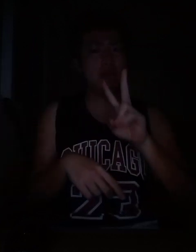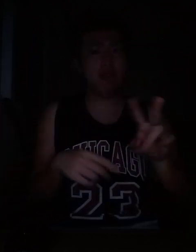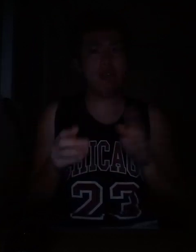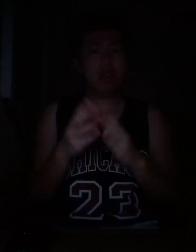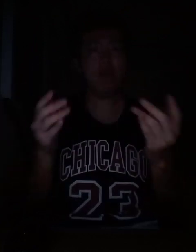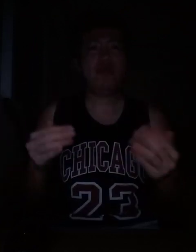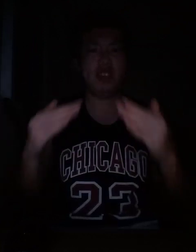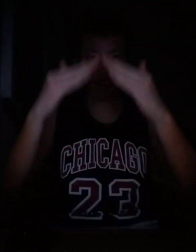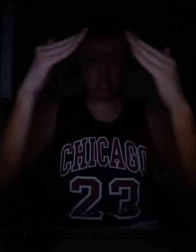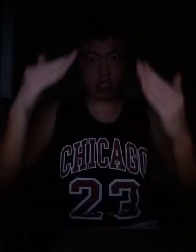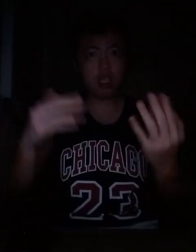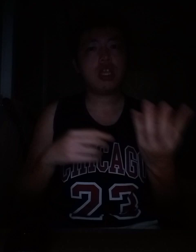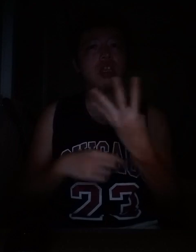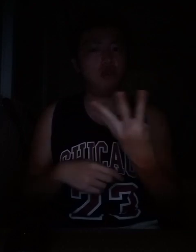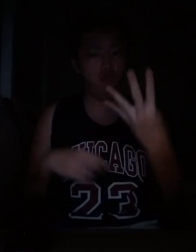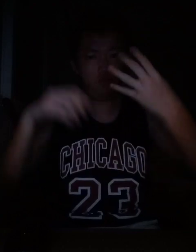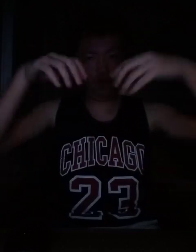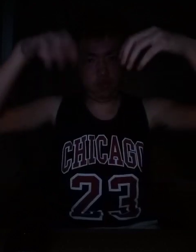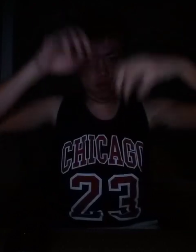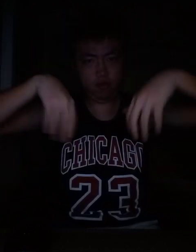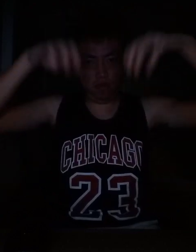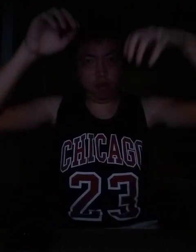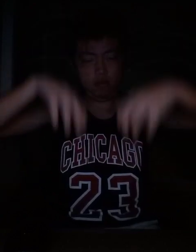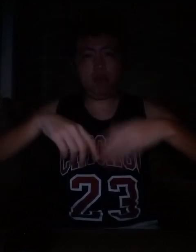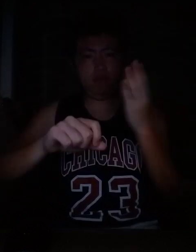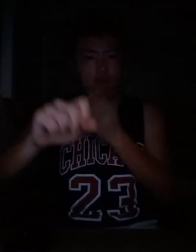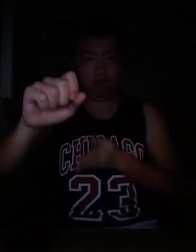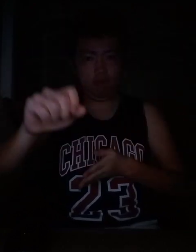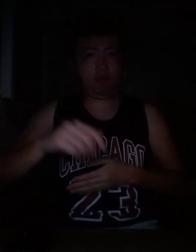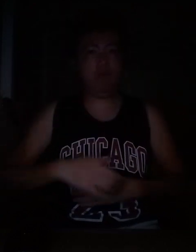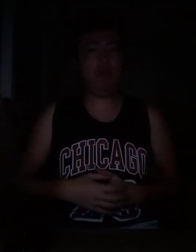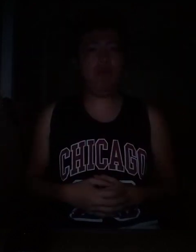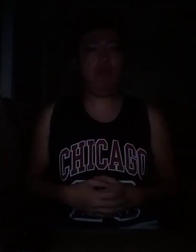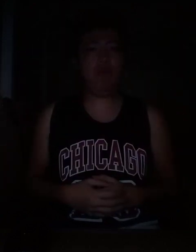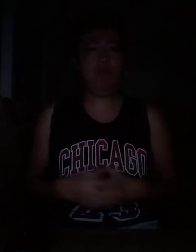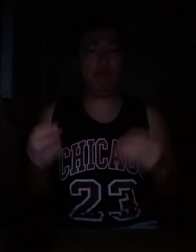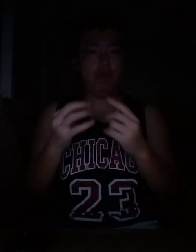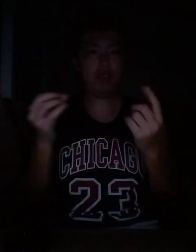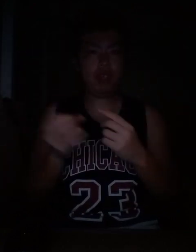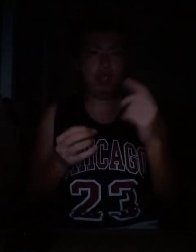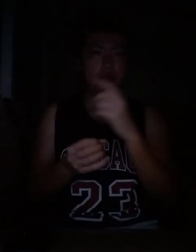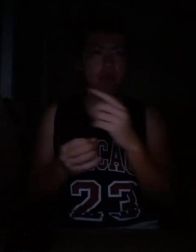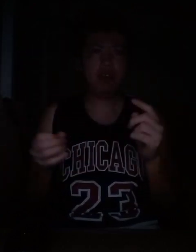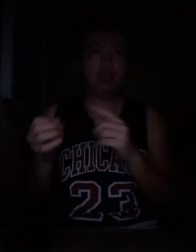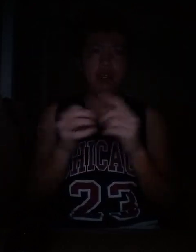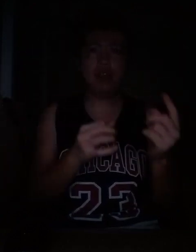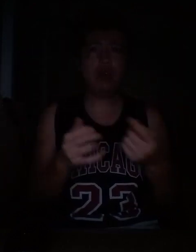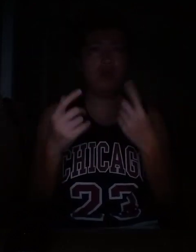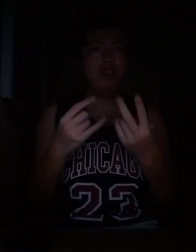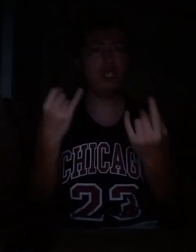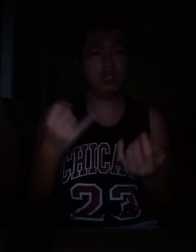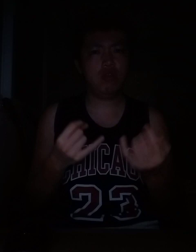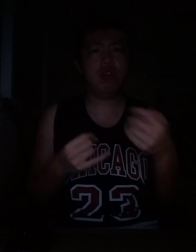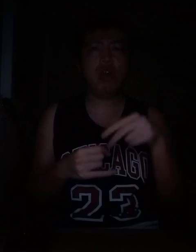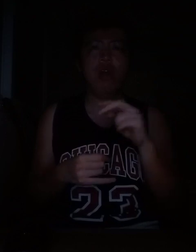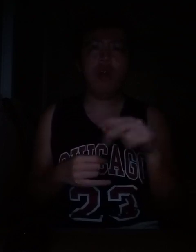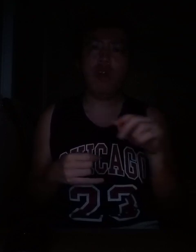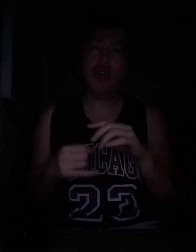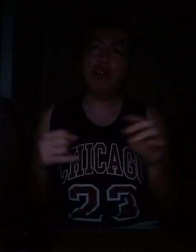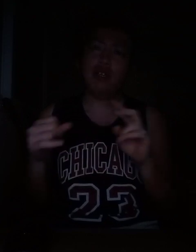200mm, 산지에는 400mm 이상이 예상됩니다. 한편 이번 태풍으로 대한항공은 내일 오후 6시부터 제주기점